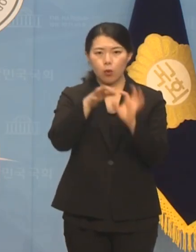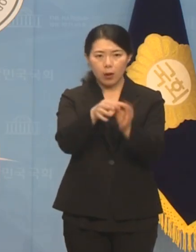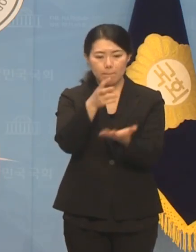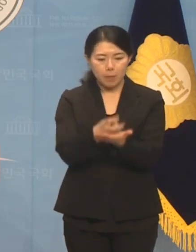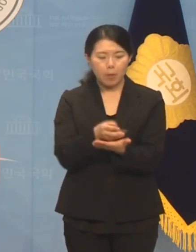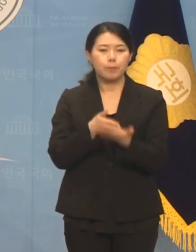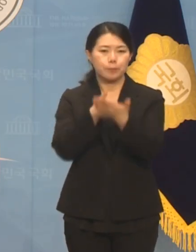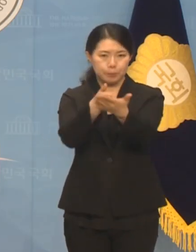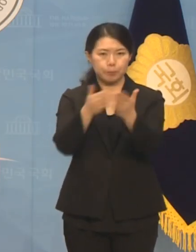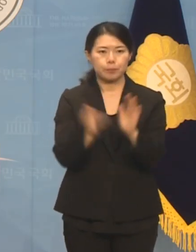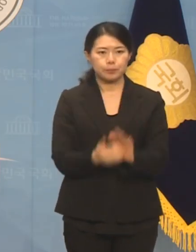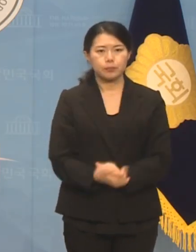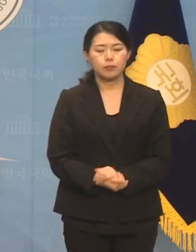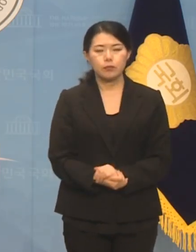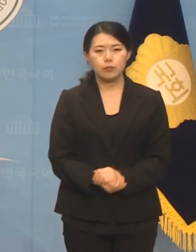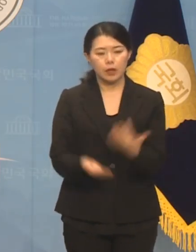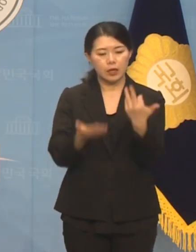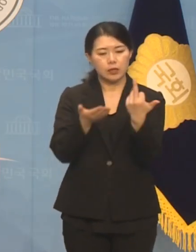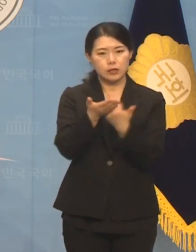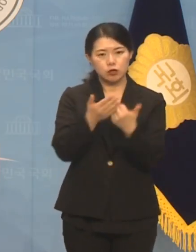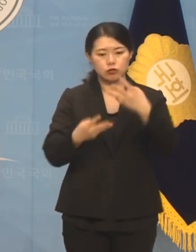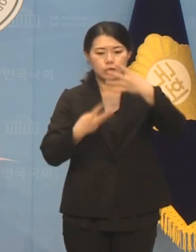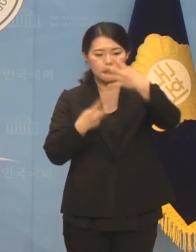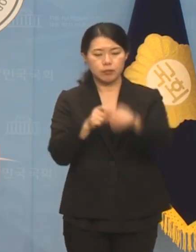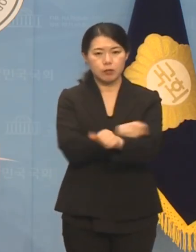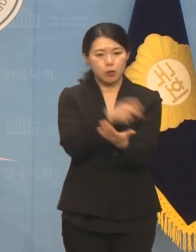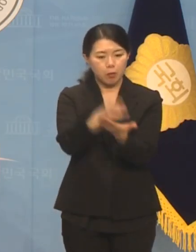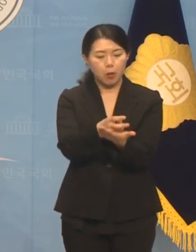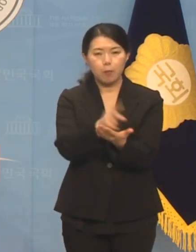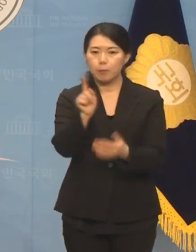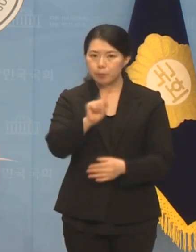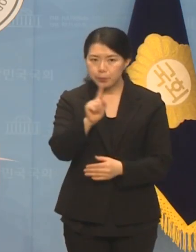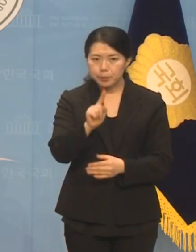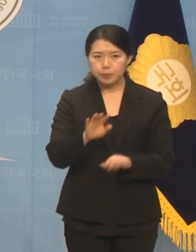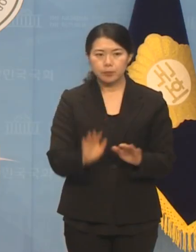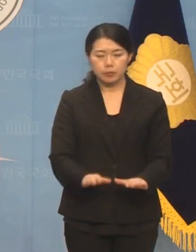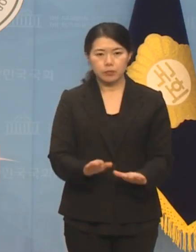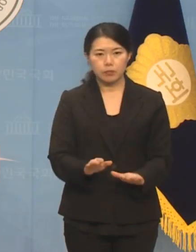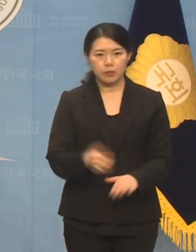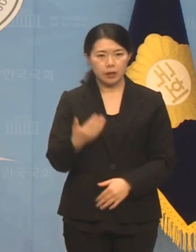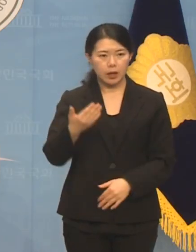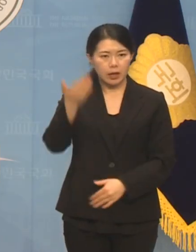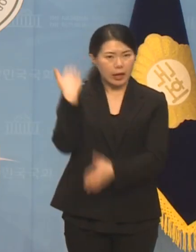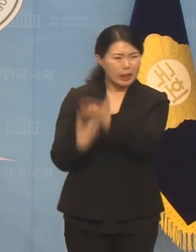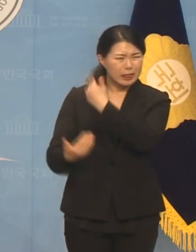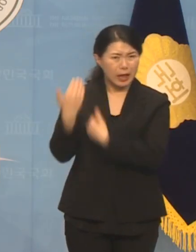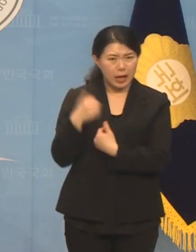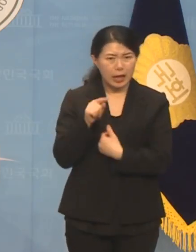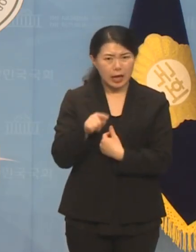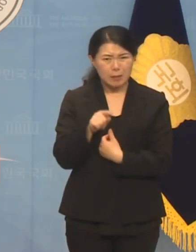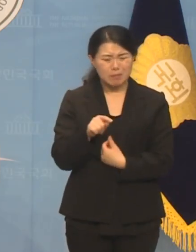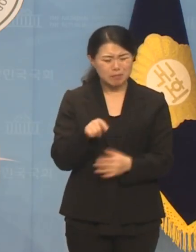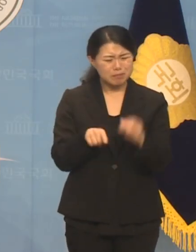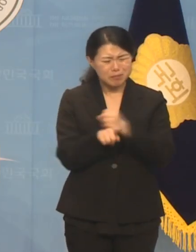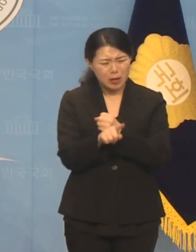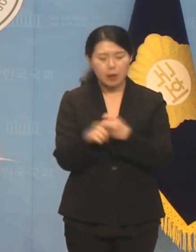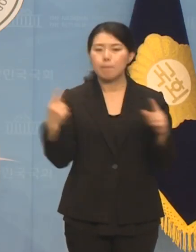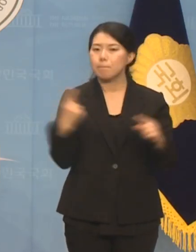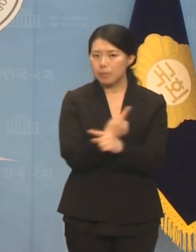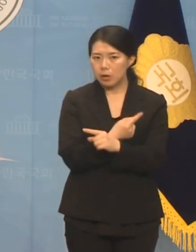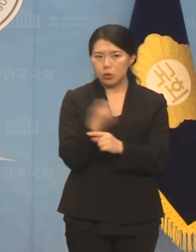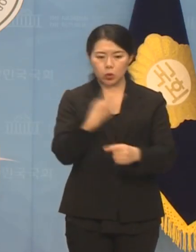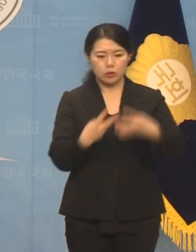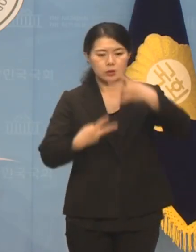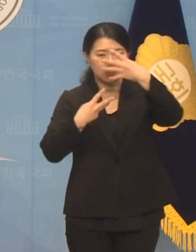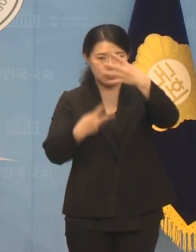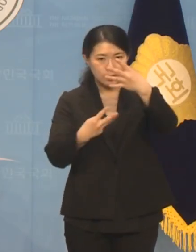발의했습니다. 제주 4.3 특별법 개정안은 소요로 과거에 머문 정의를 바로잡고 4.3의